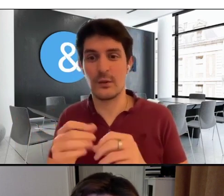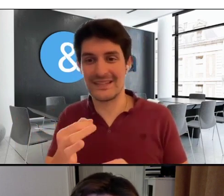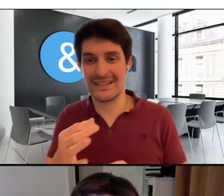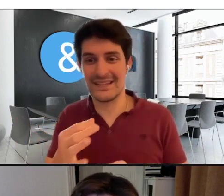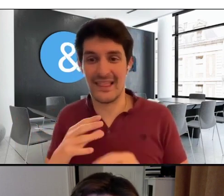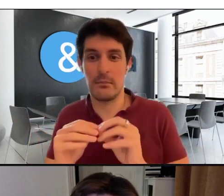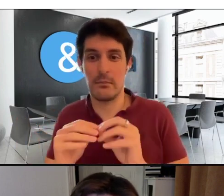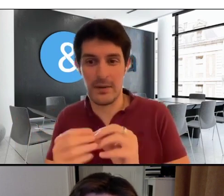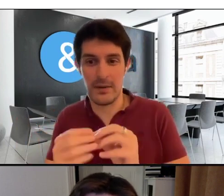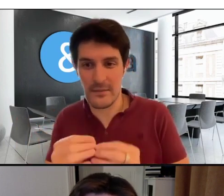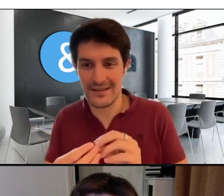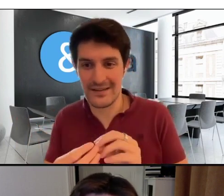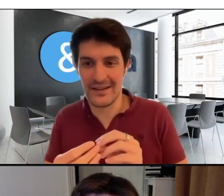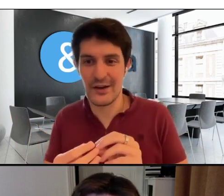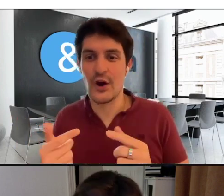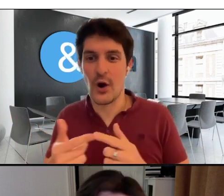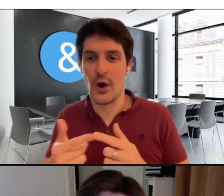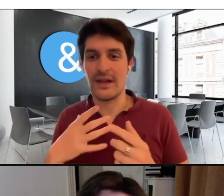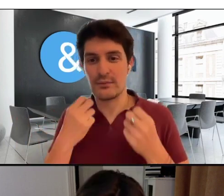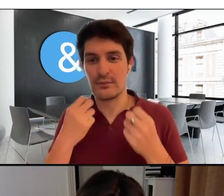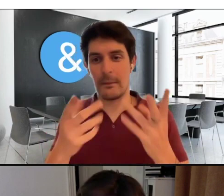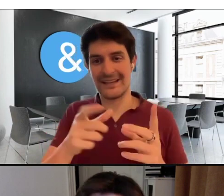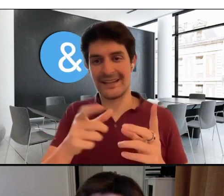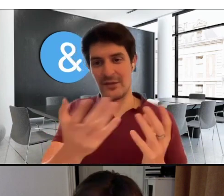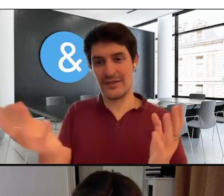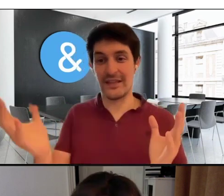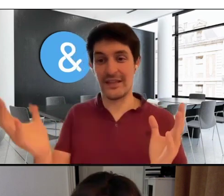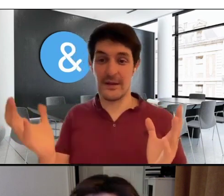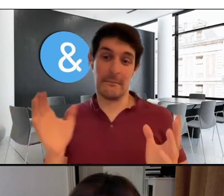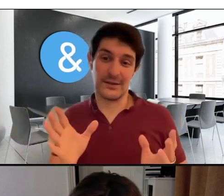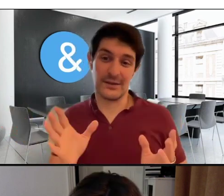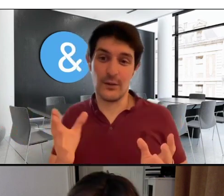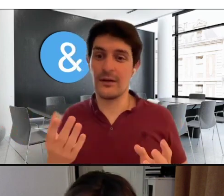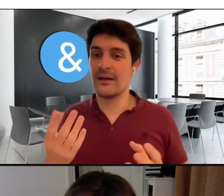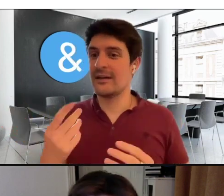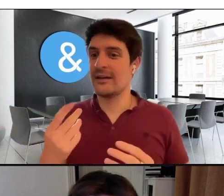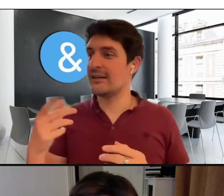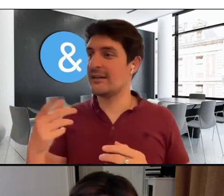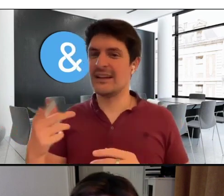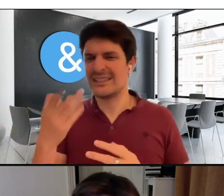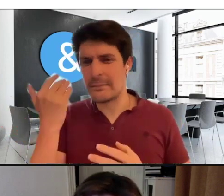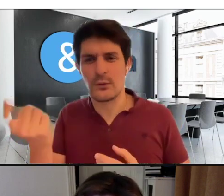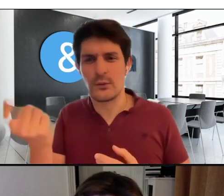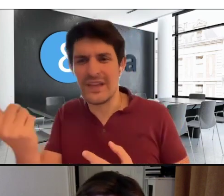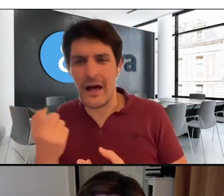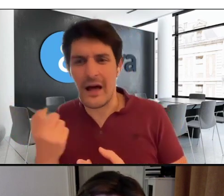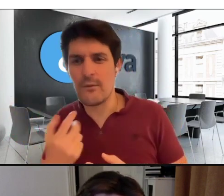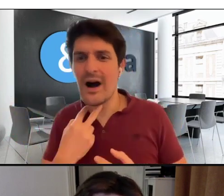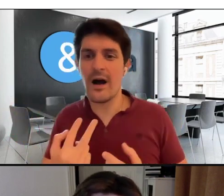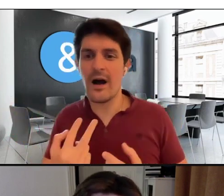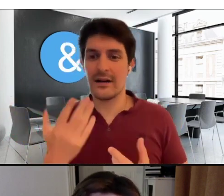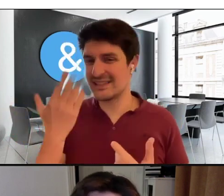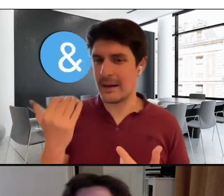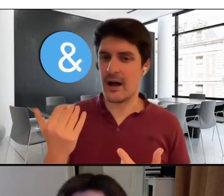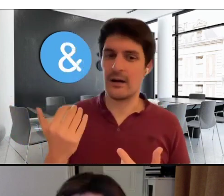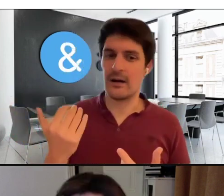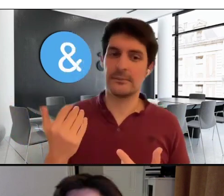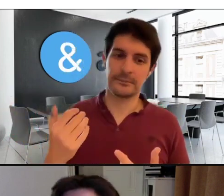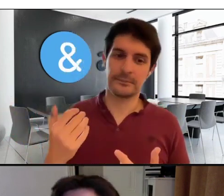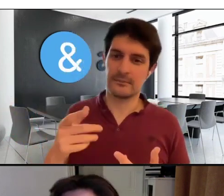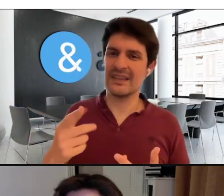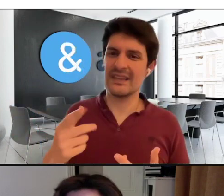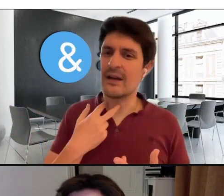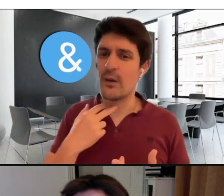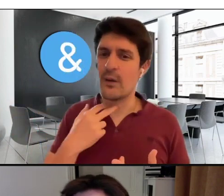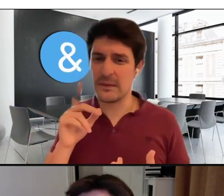automatique a des problèmes quand il y a plusieurs personnes. Parce que il ne sait pas d'où vient la voix, il ne sait pas